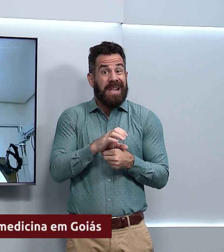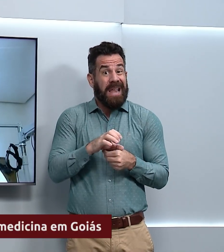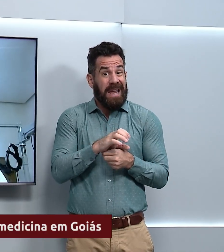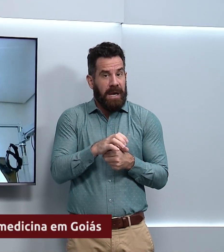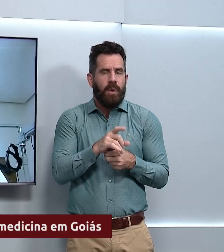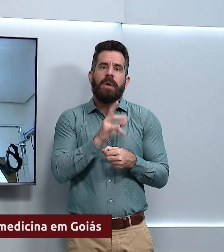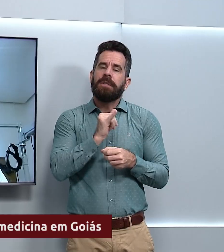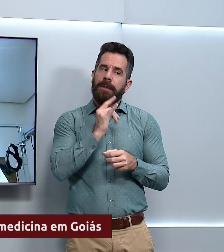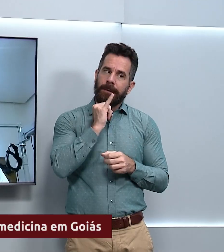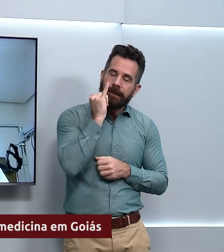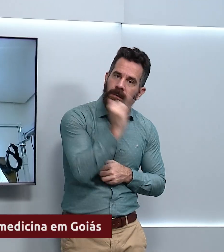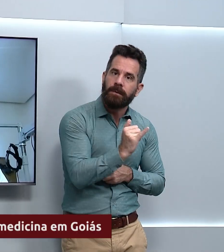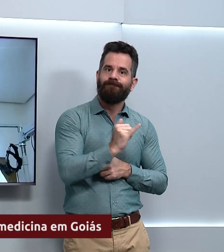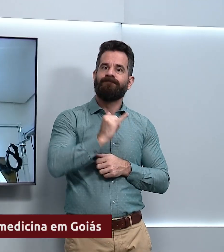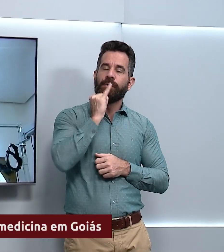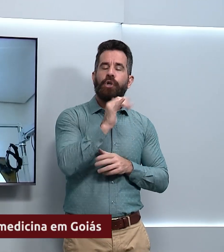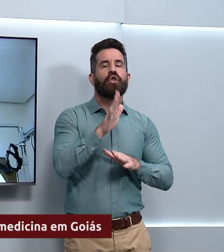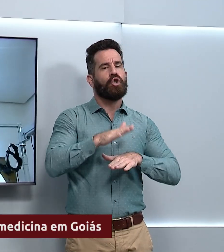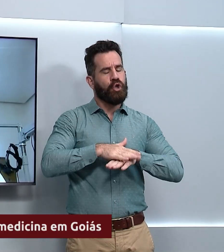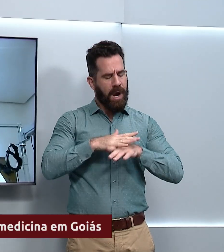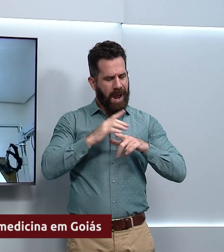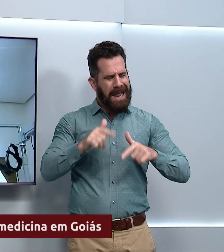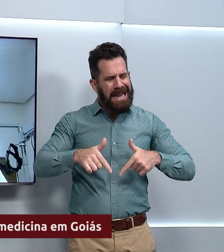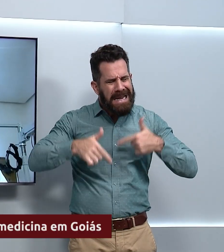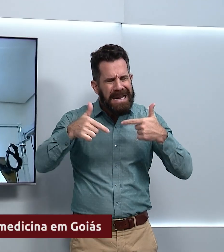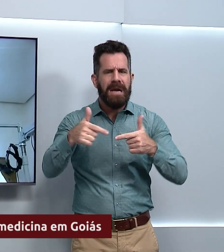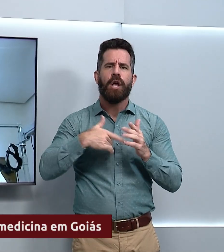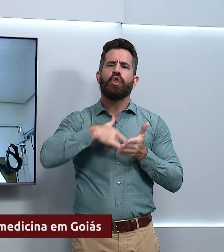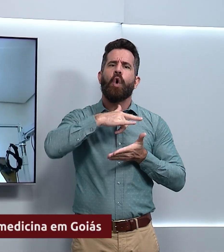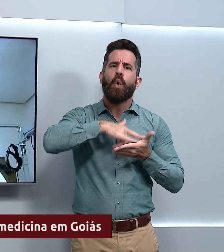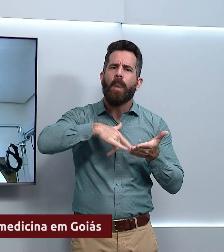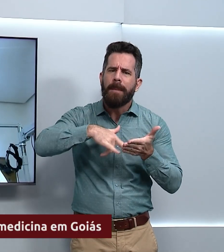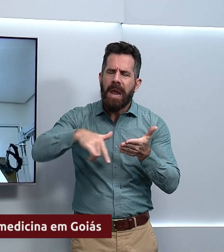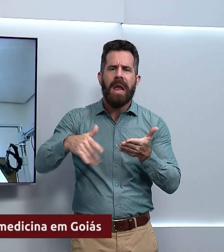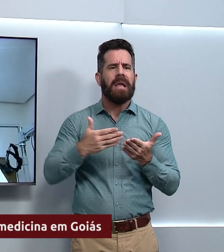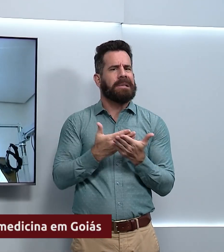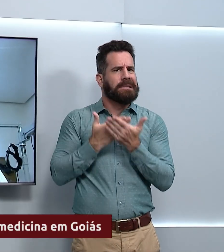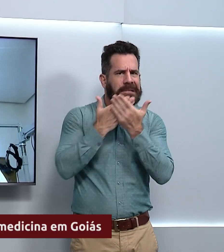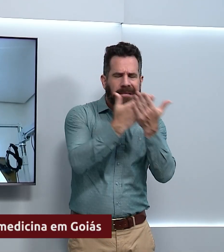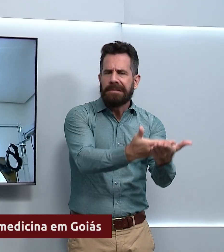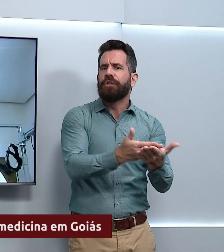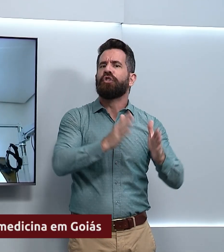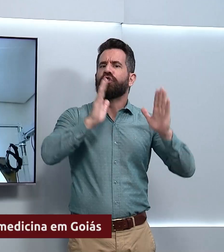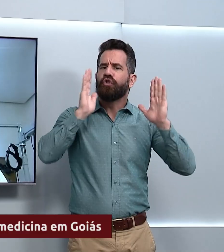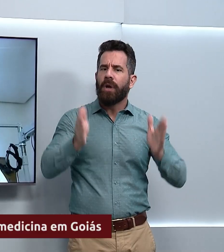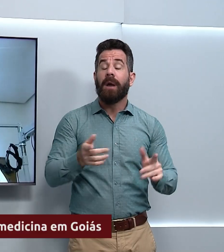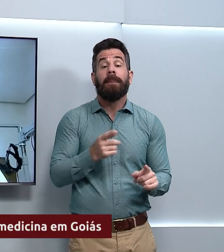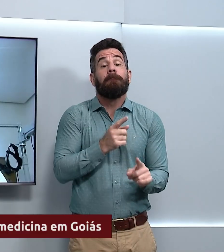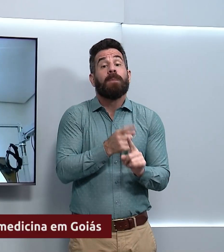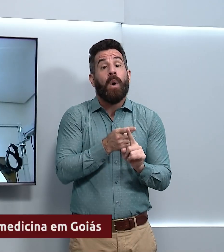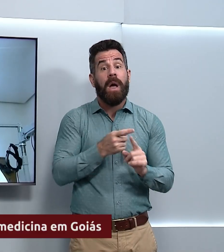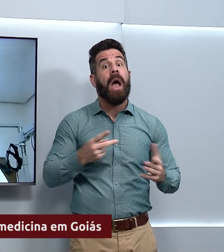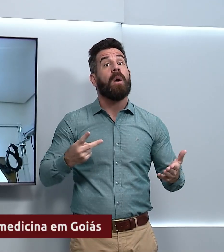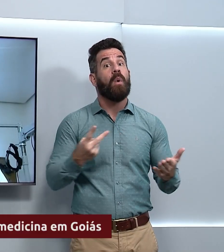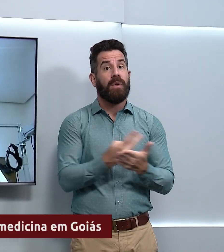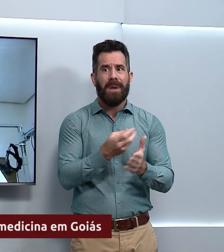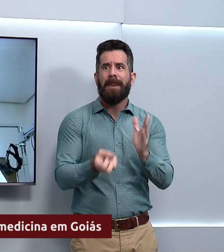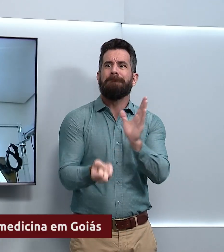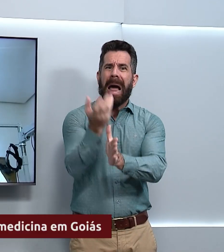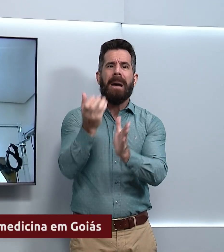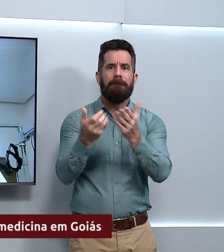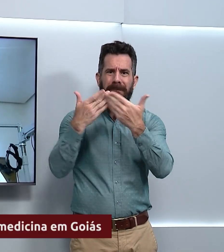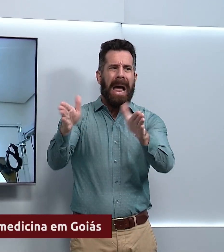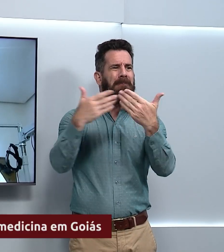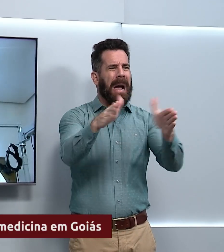alertando sempre, fizemos diversas ações, fizemos diversos documentos às autoridades, porque foram abertas muitas faculdades sem